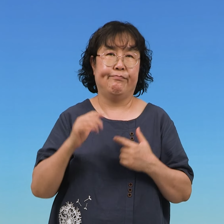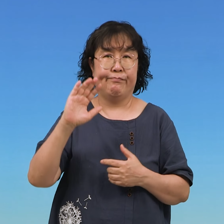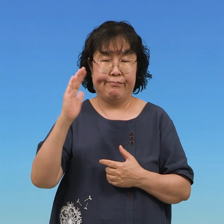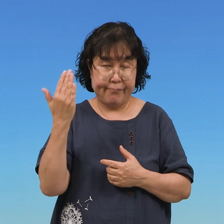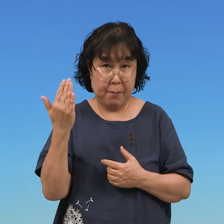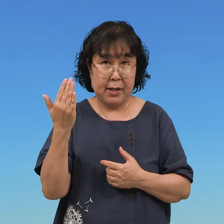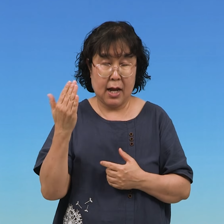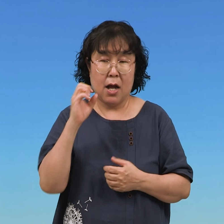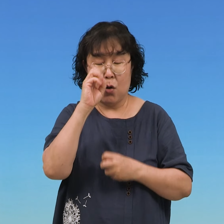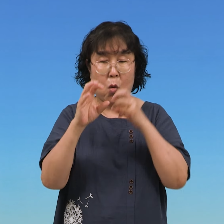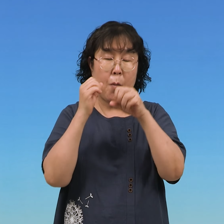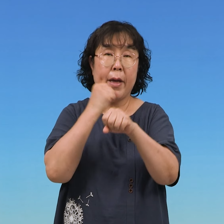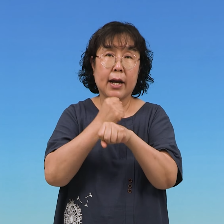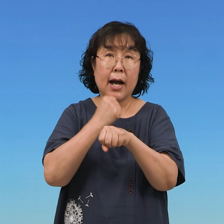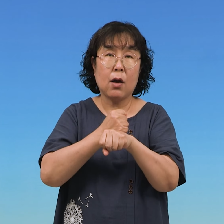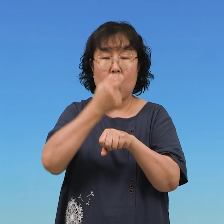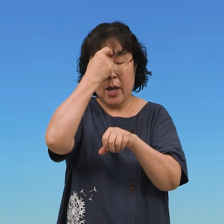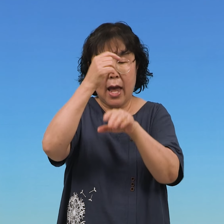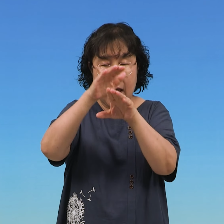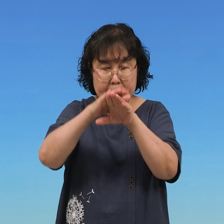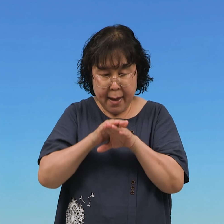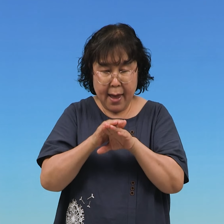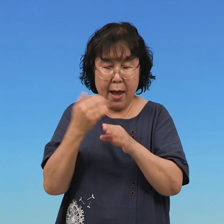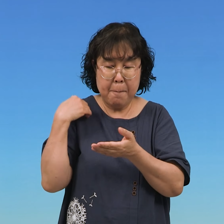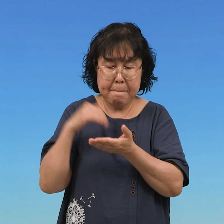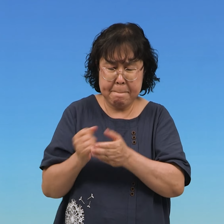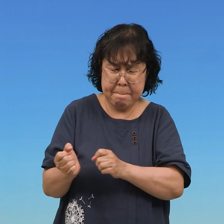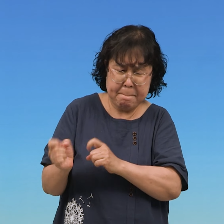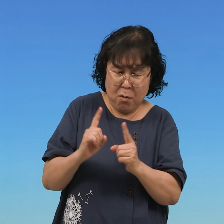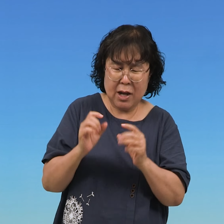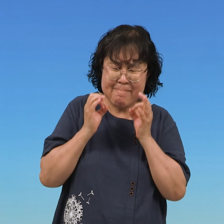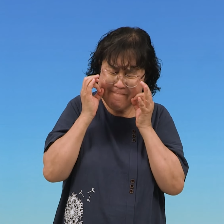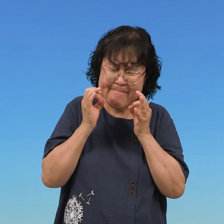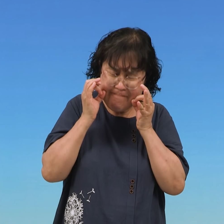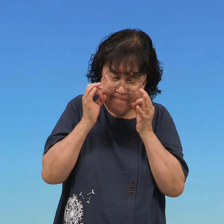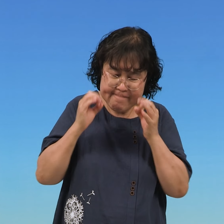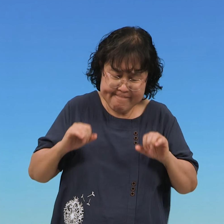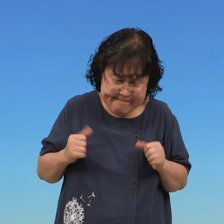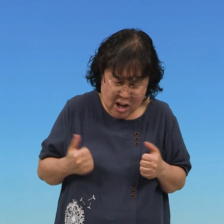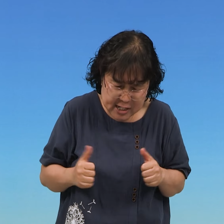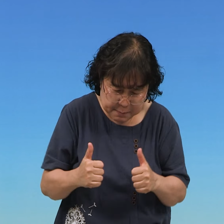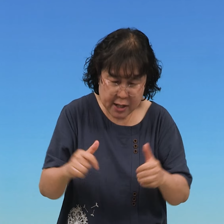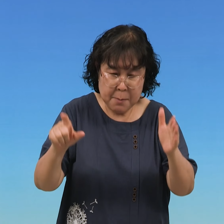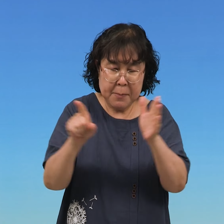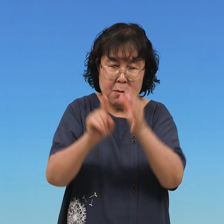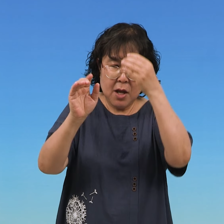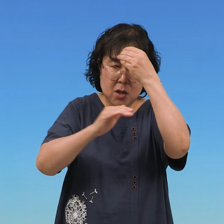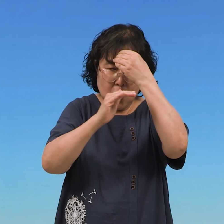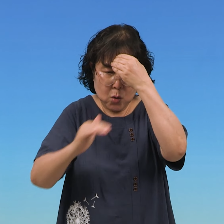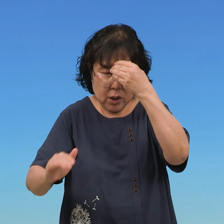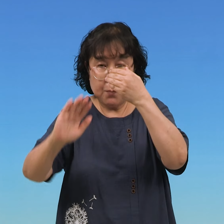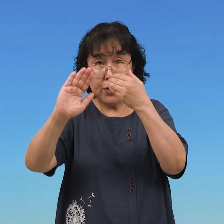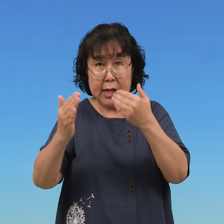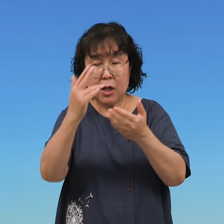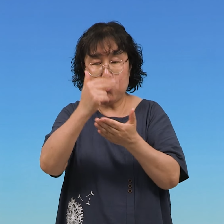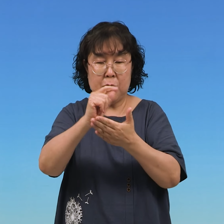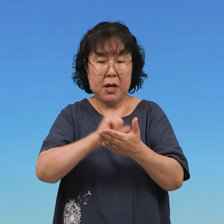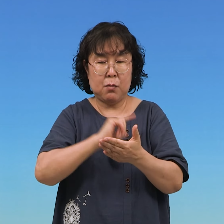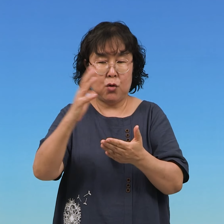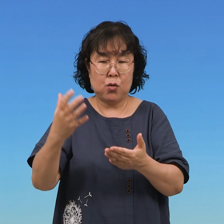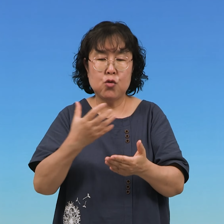기쁨됩니다. 이렇게 고백하며 예배 회복에 온 정성을 다 기울이는 믿음의 성도님들 되시기를 주님